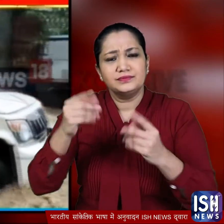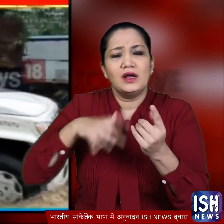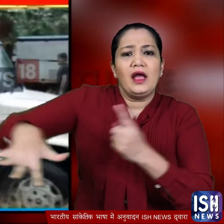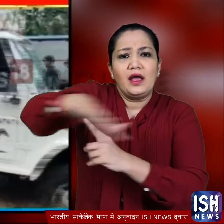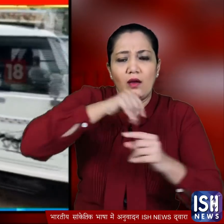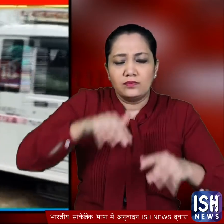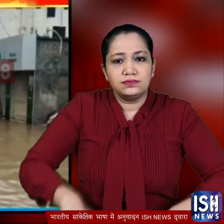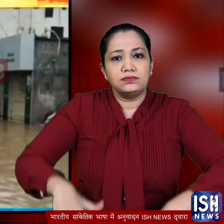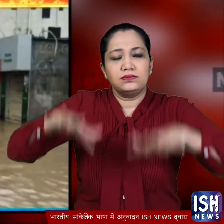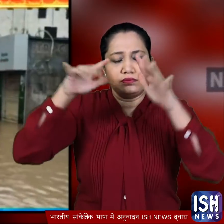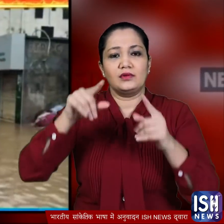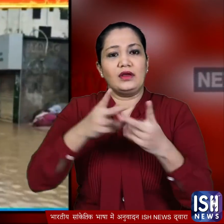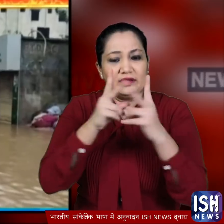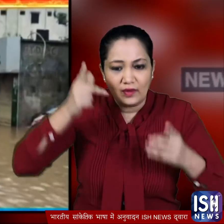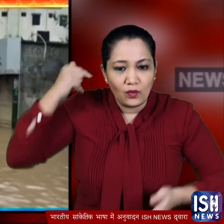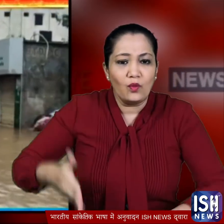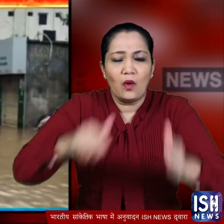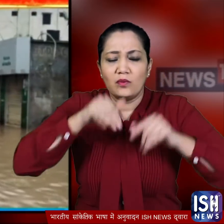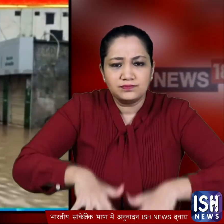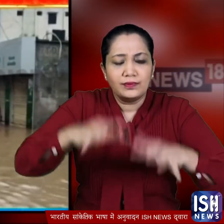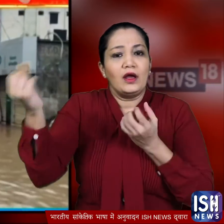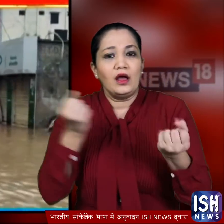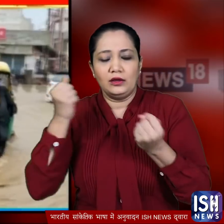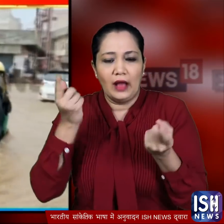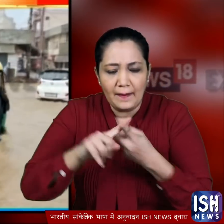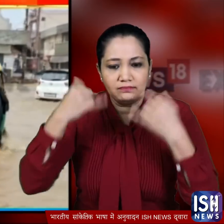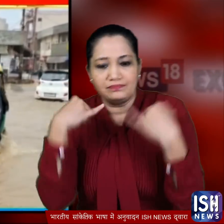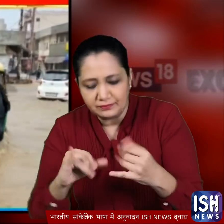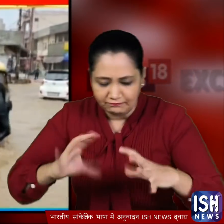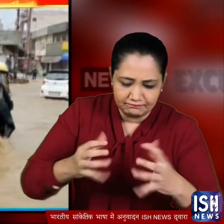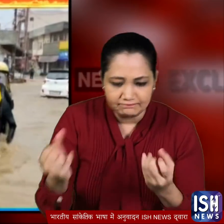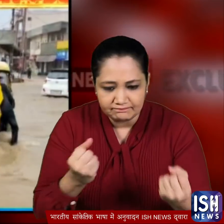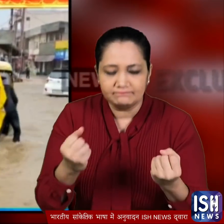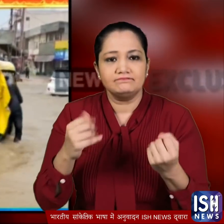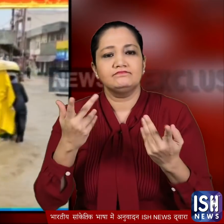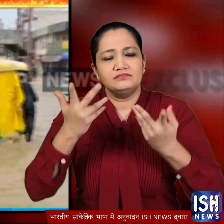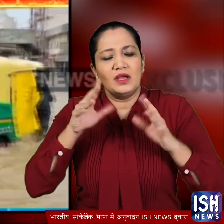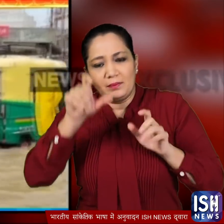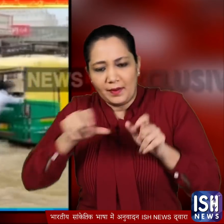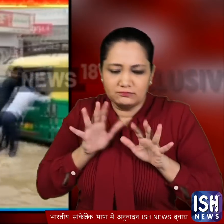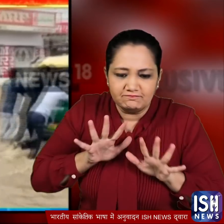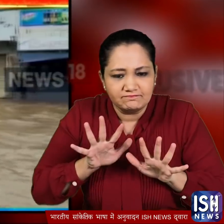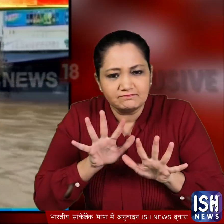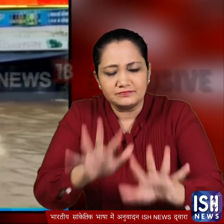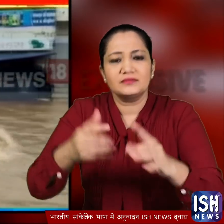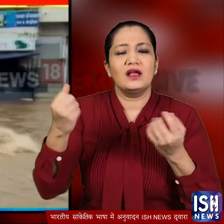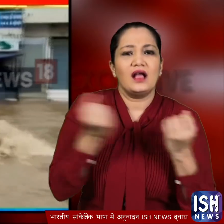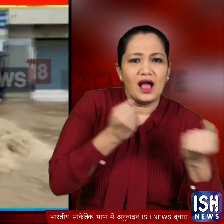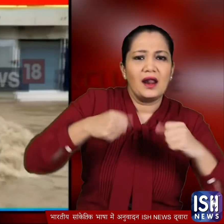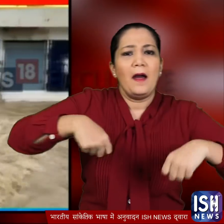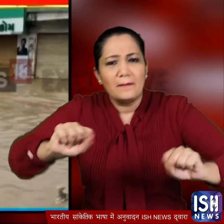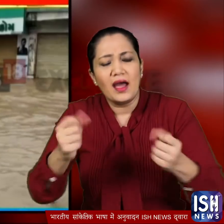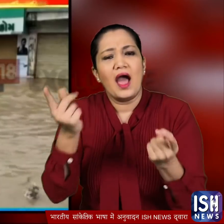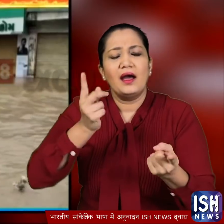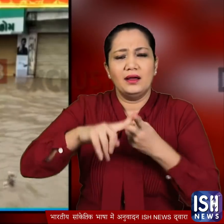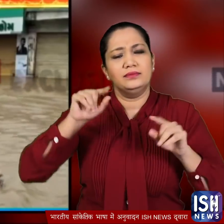ने कई इलाकों को डुबो दिया। सड़कों पर पानी भरने से कई गाड़ियां चलते चलते अचानक बंद हो गई, जिसके बाद लोगों को उन्हें धकेलना पड़ा। कारें और मोटरसाइकिलें